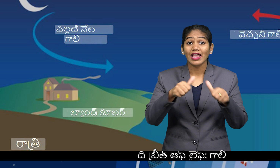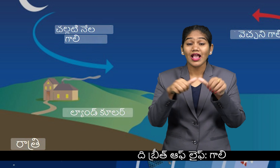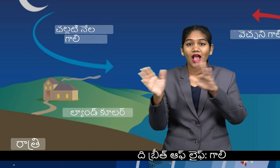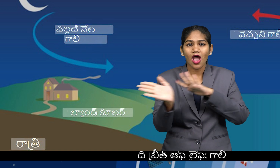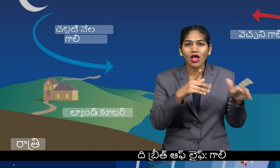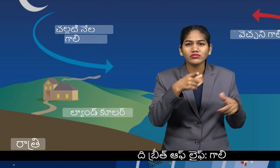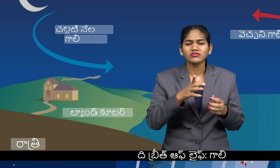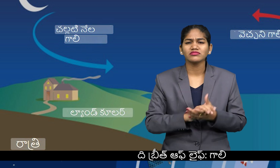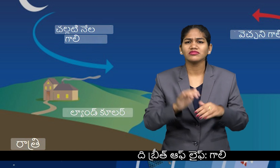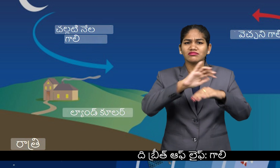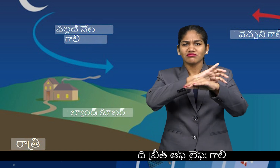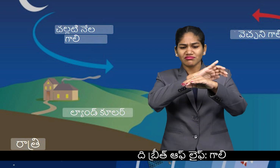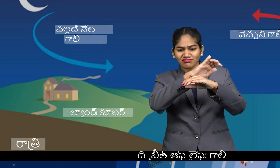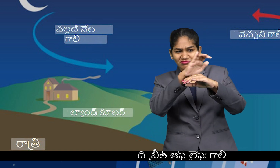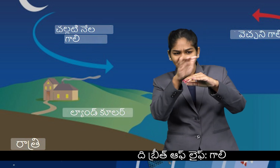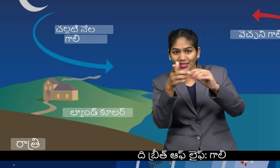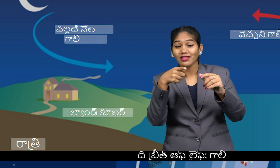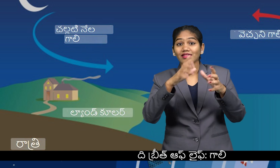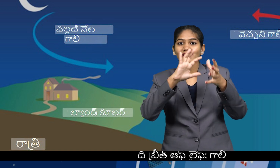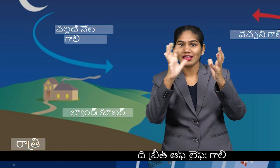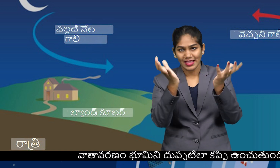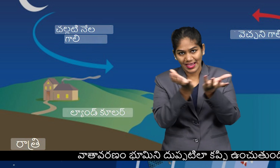ది బ్రీత్ ఆఫ్ లైఫ్ గాలి.